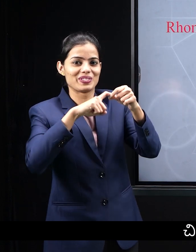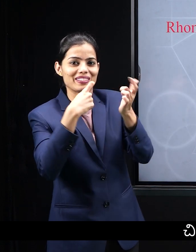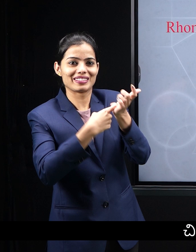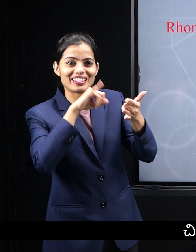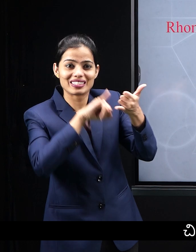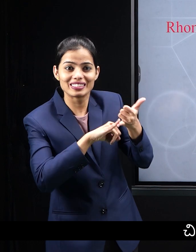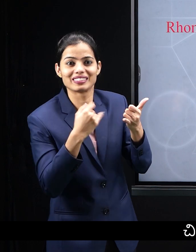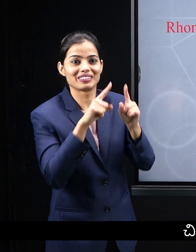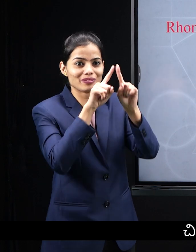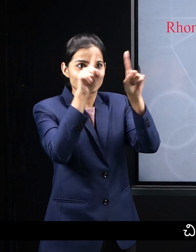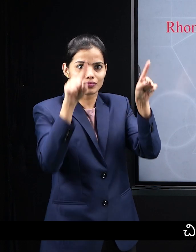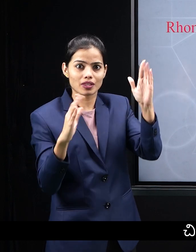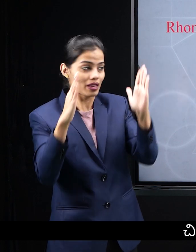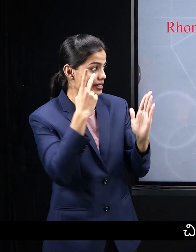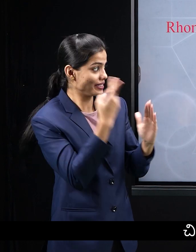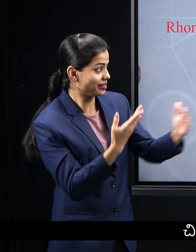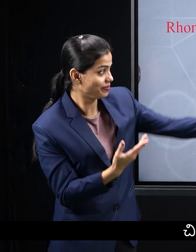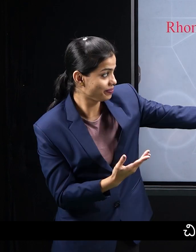చిత్రంలో PQRS ఒక రాంబస్.